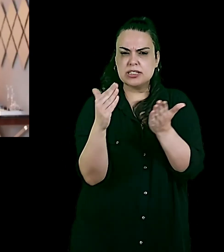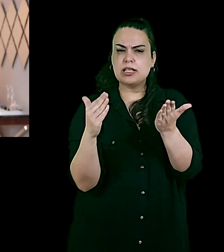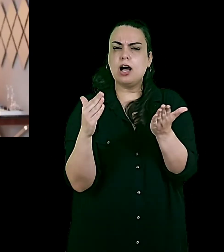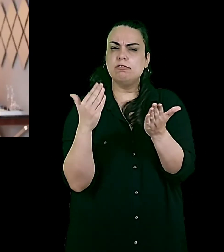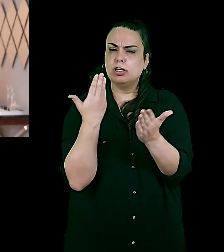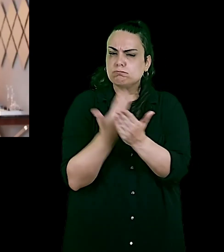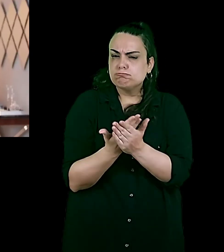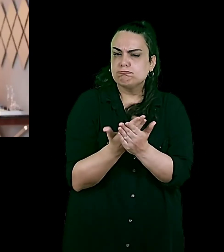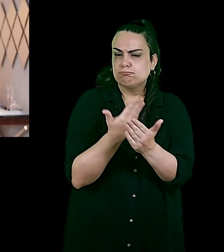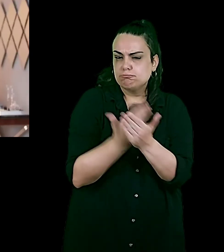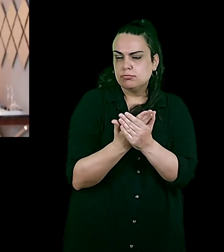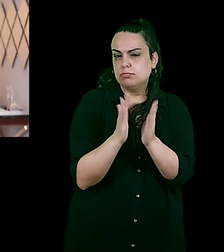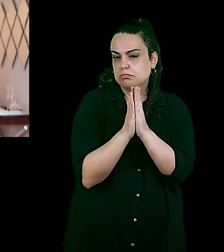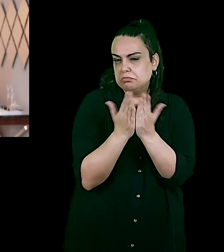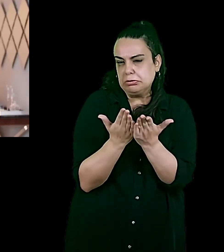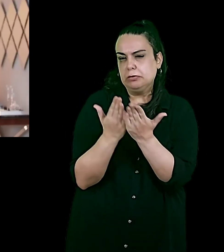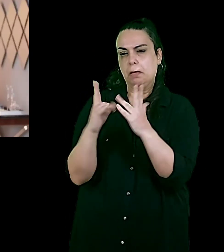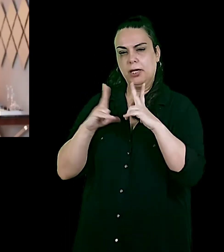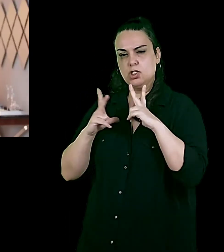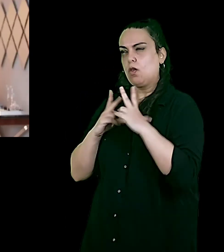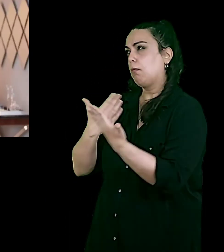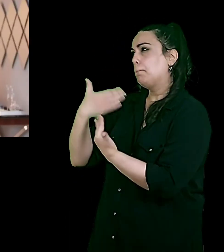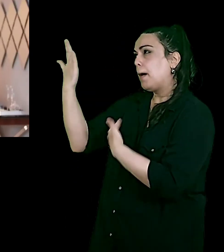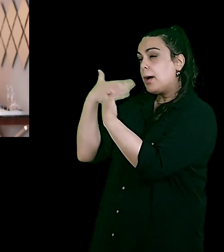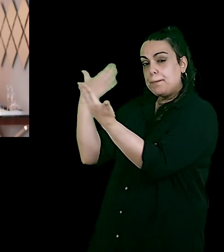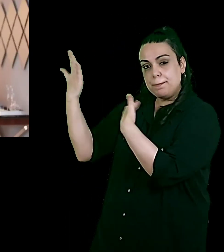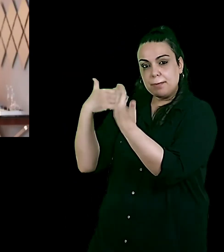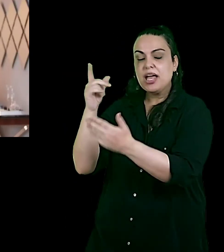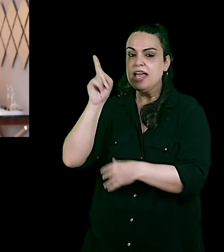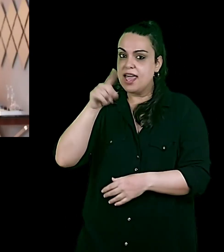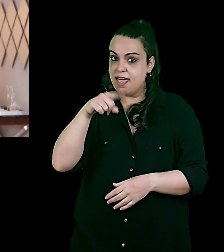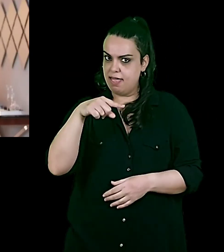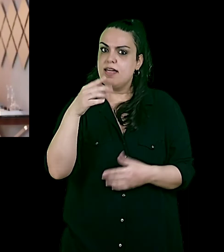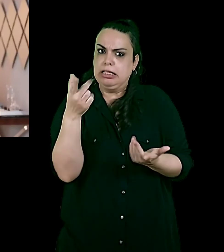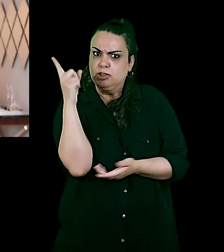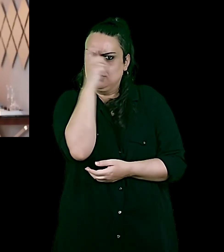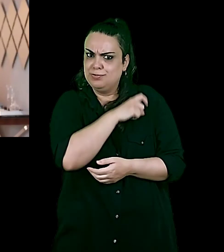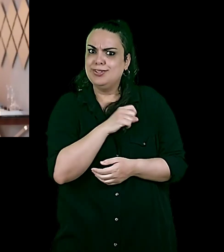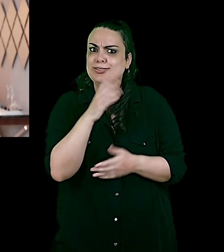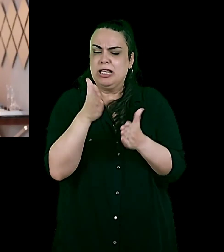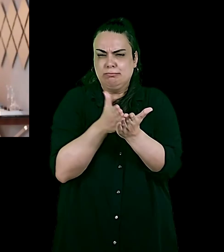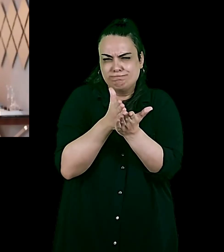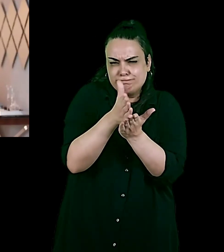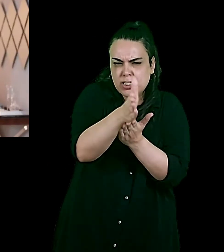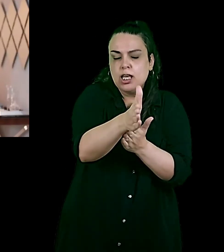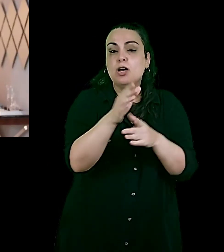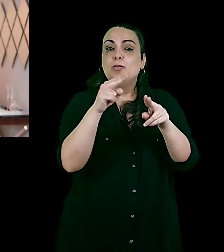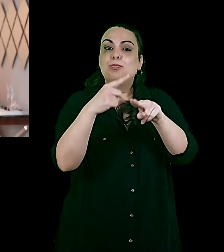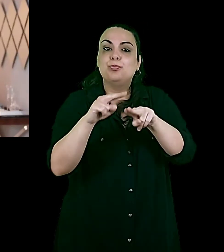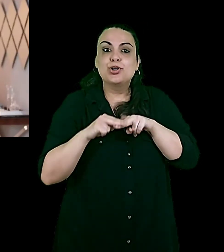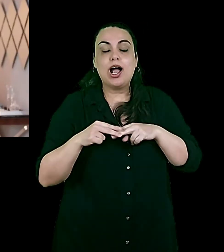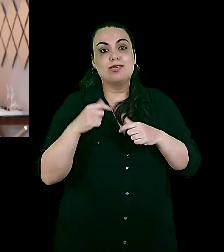devocionais e eles são a parte mais difícil, porque são eles que trazem manutenção ao seu chamado. E eu tinha muita dificuldade de